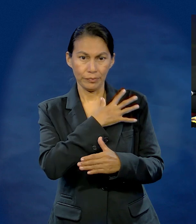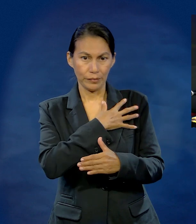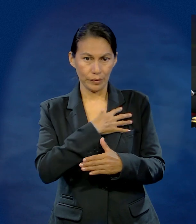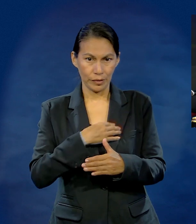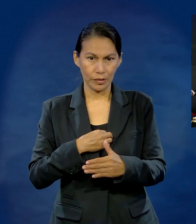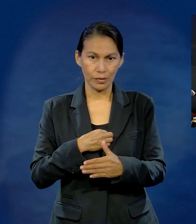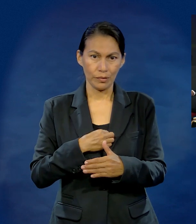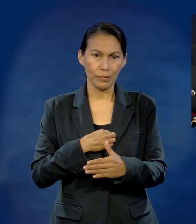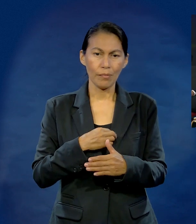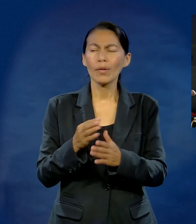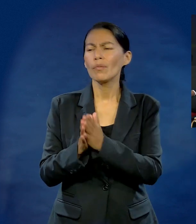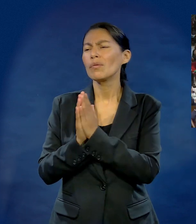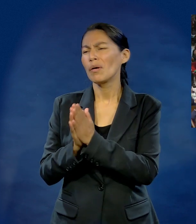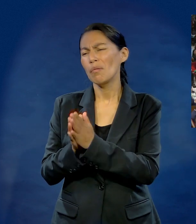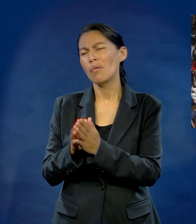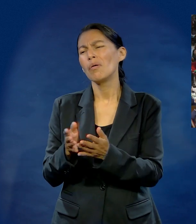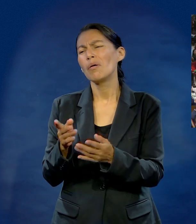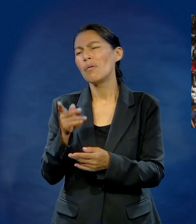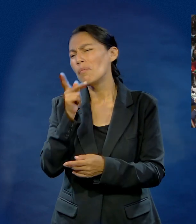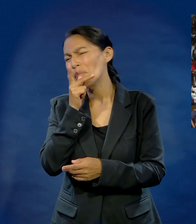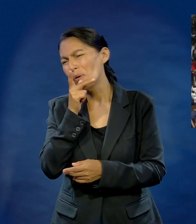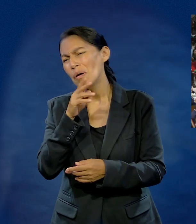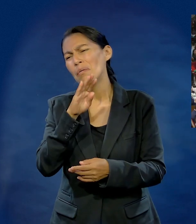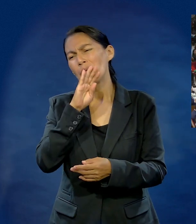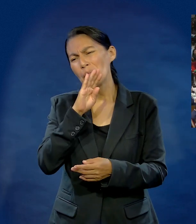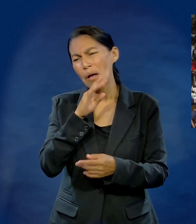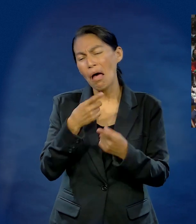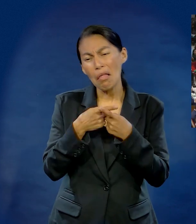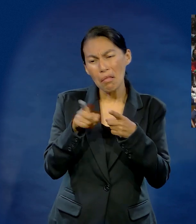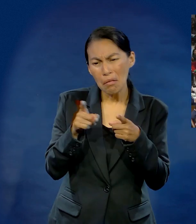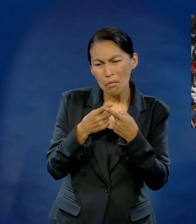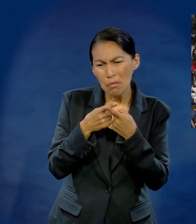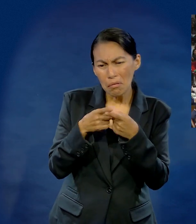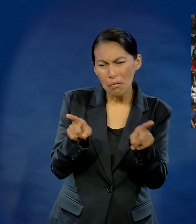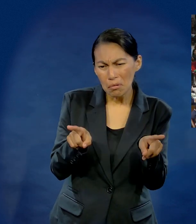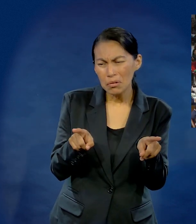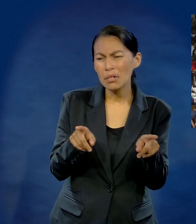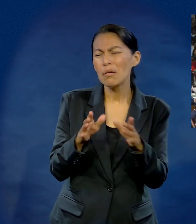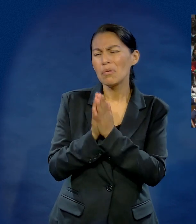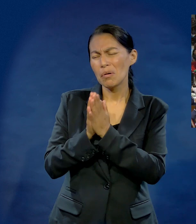mayor, mayor. Y eso es una realidad dura.